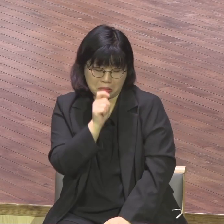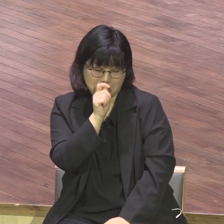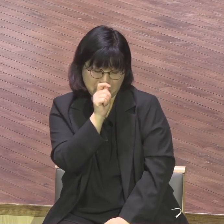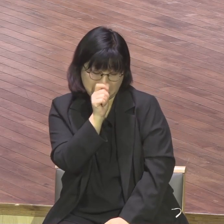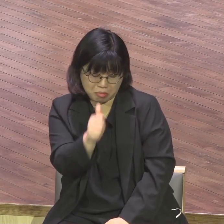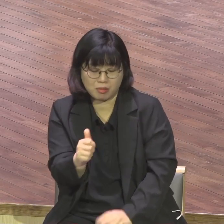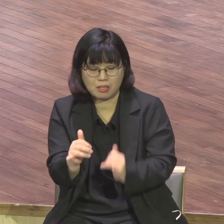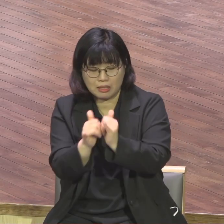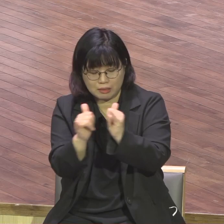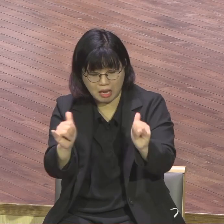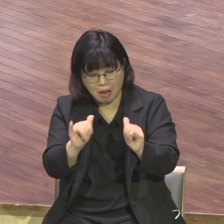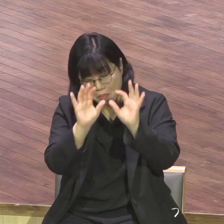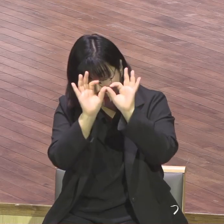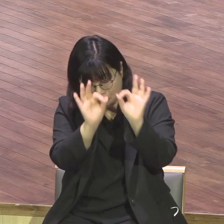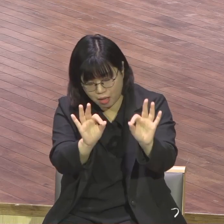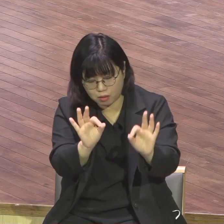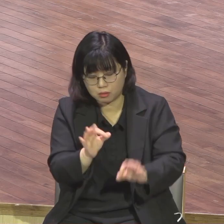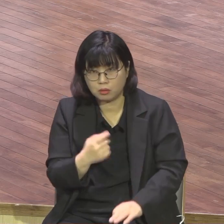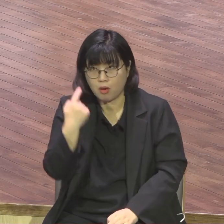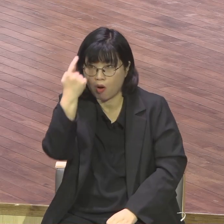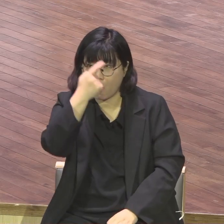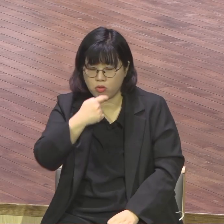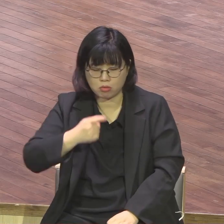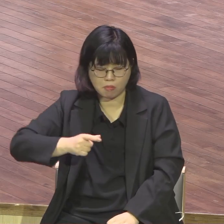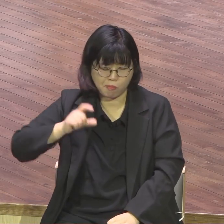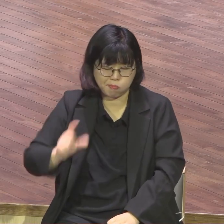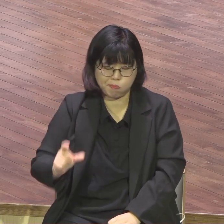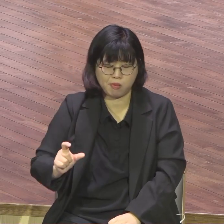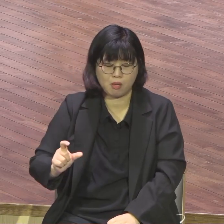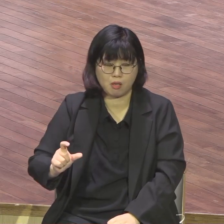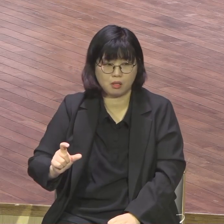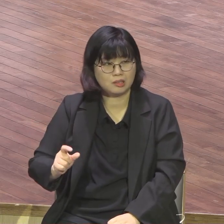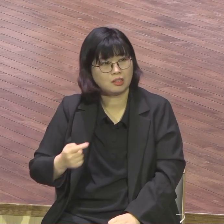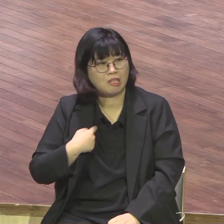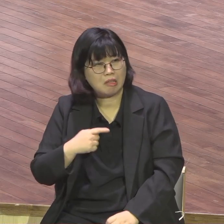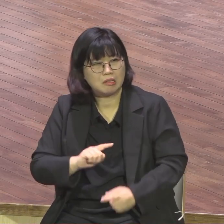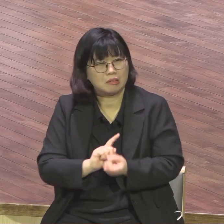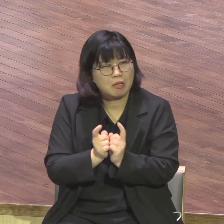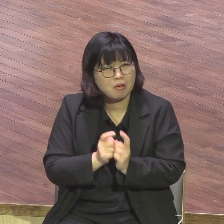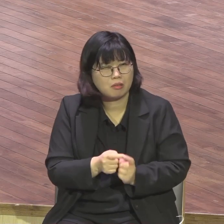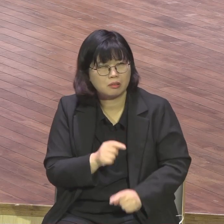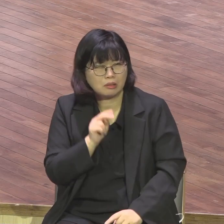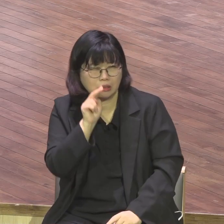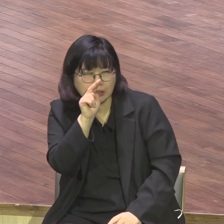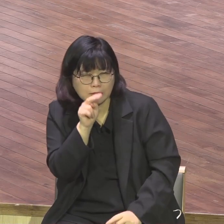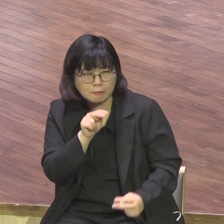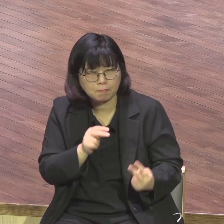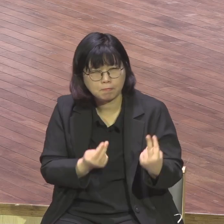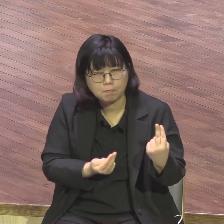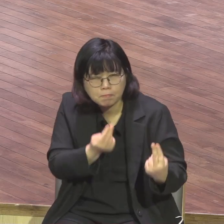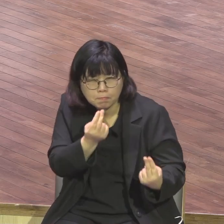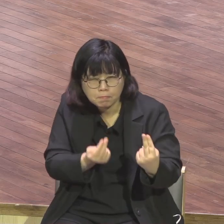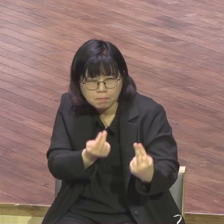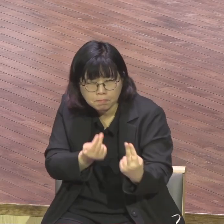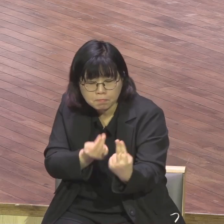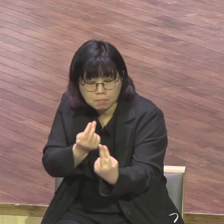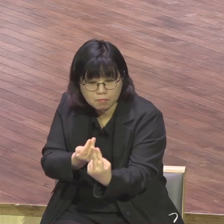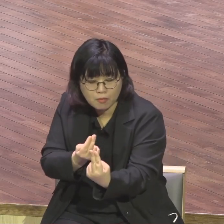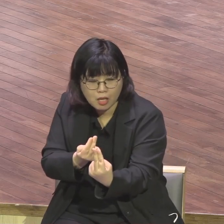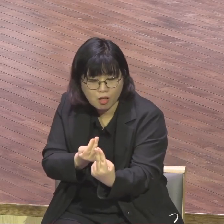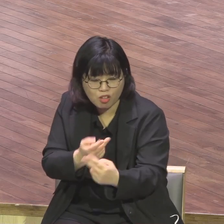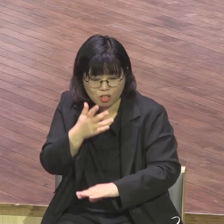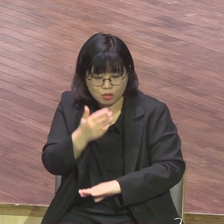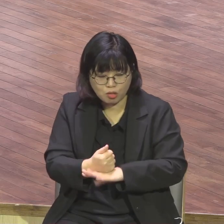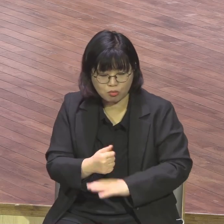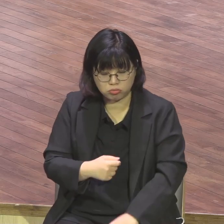시기, 질투, 막 서로 경쟁하고 말이요. 가난한 사람들 돈이 없어서 늘 불평하고요. 거기에 무슨 웃음이 있어요? 무슨 기쁨이